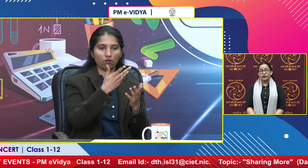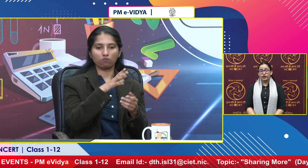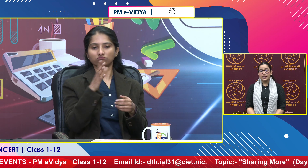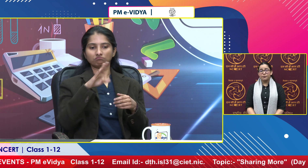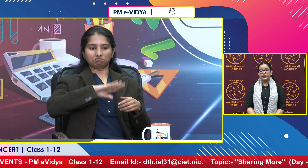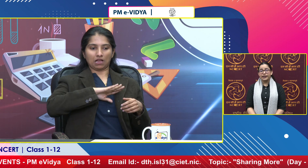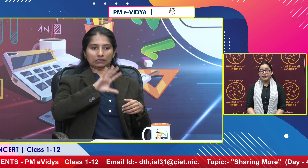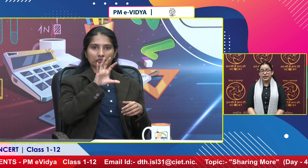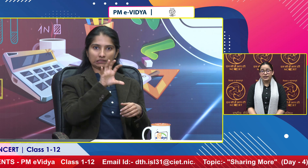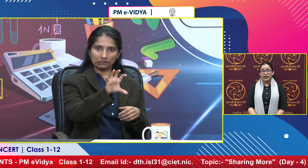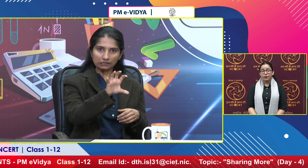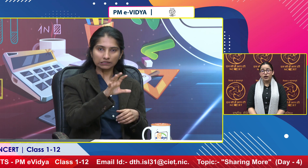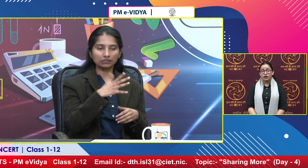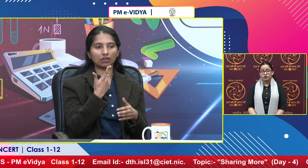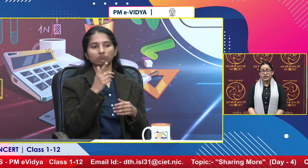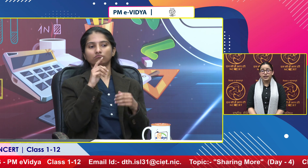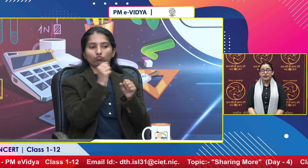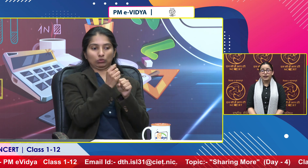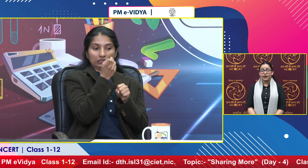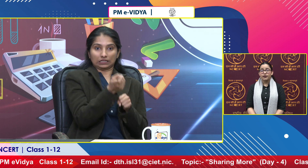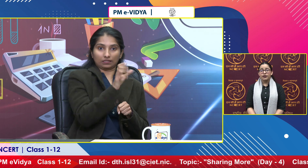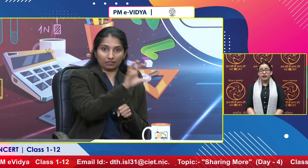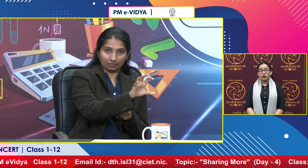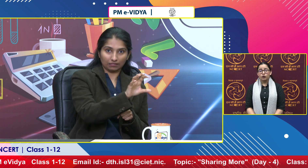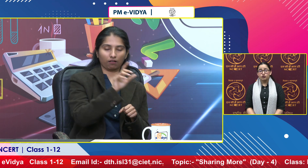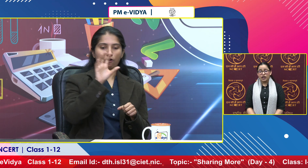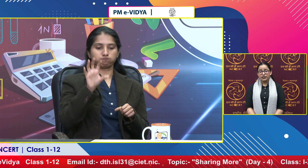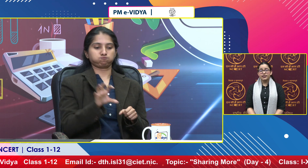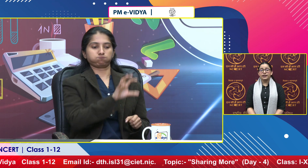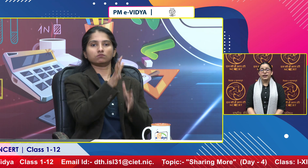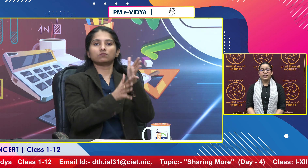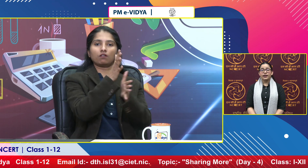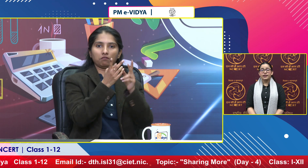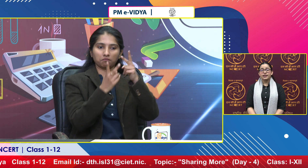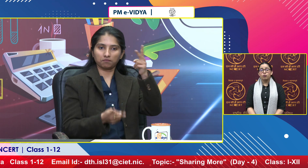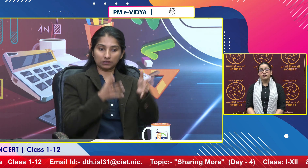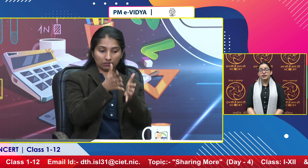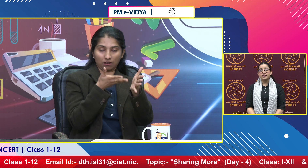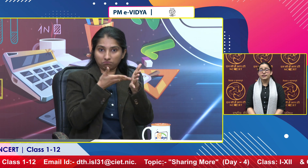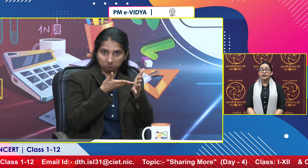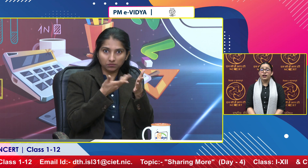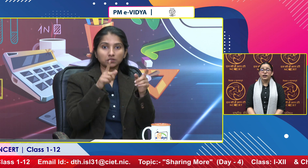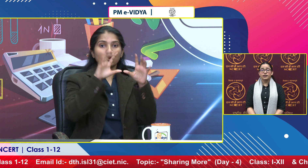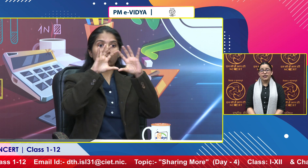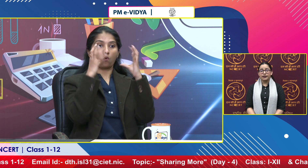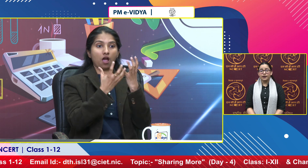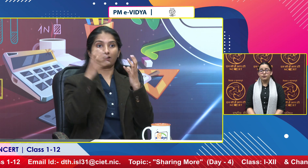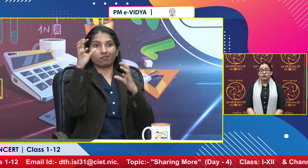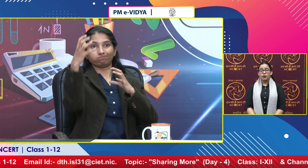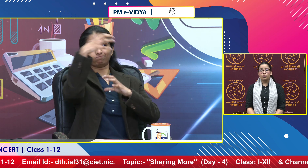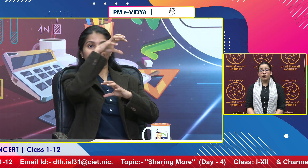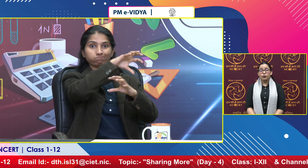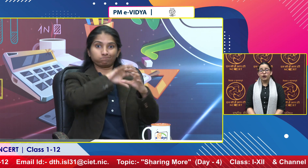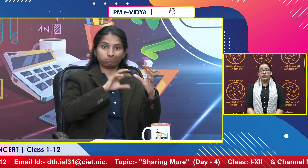है। फॉर एग्जांपल दिल्ली का साइन ये है, महाराष्ट्र का साइन ये है, गुजरात का साइन ये है। ऐसे ही बहुत सारे स्टेट्स के अलग अलग साइन